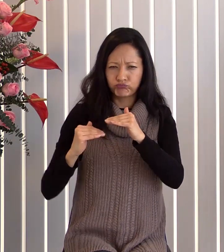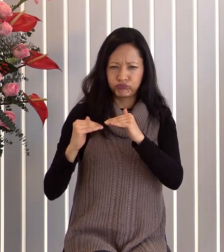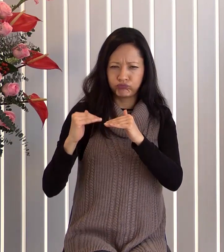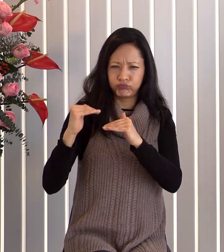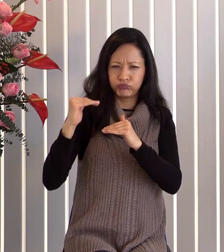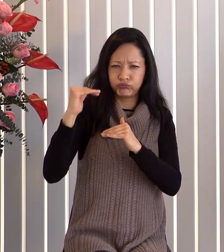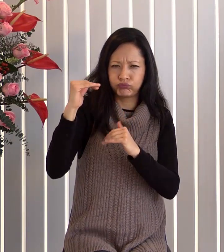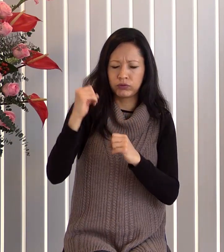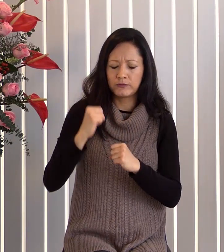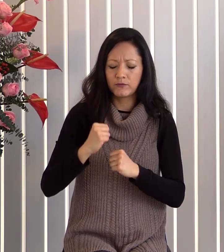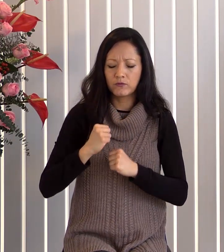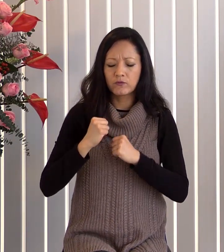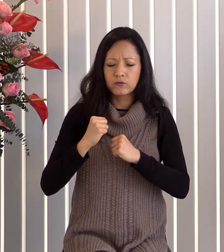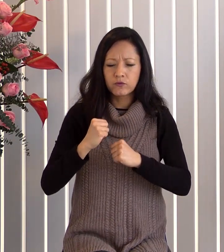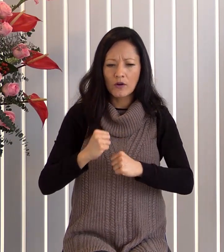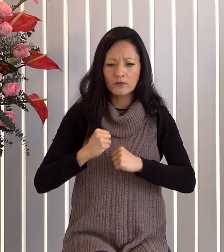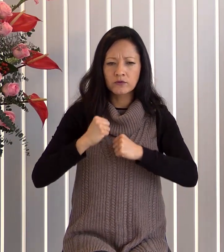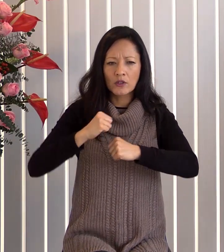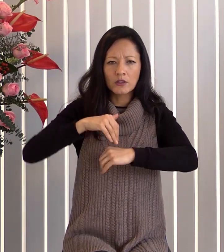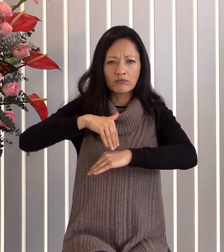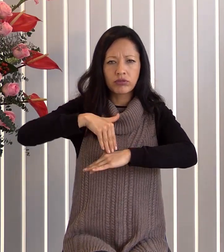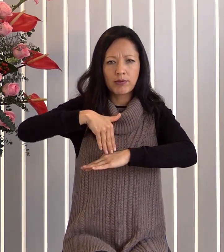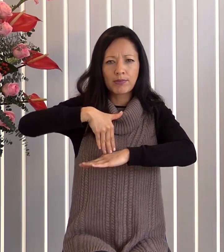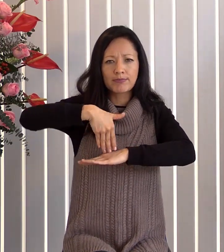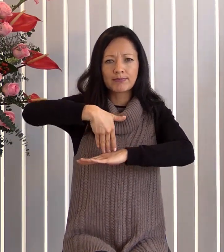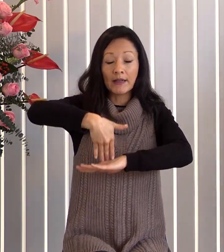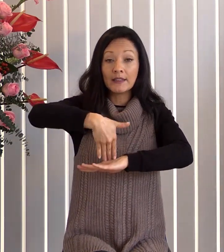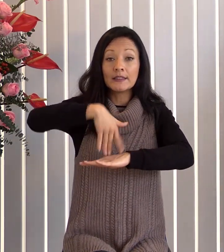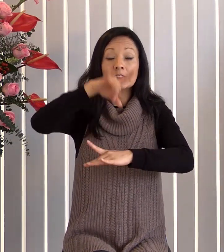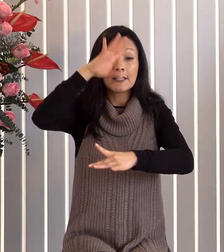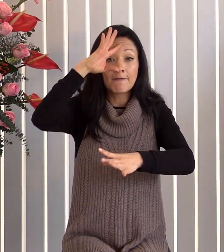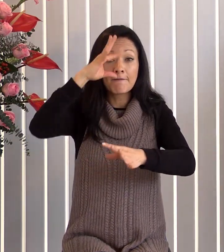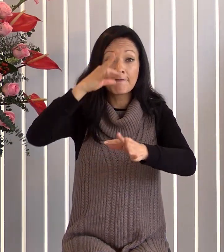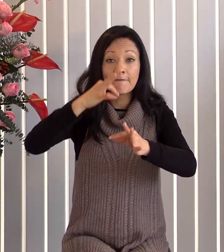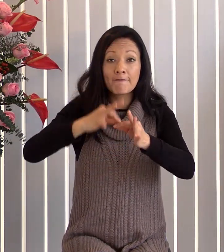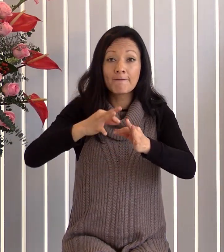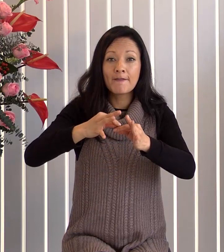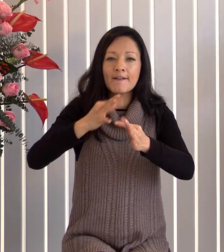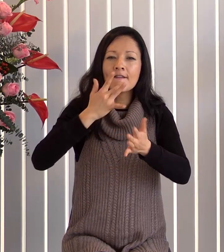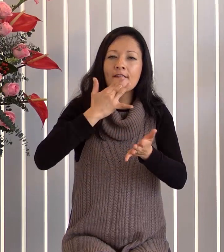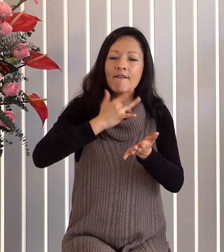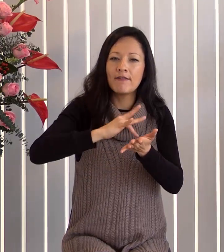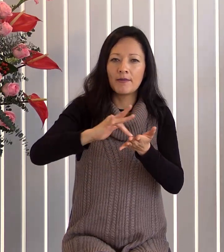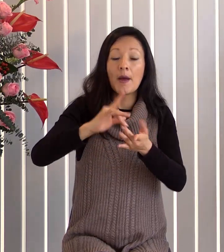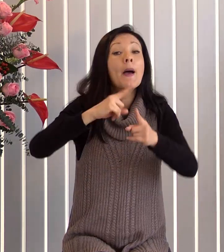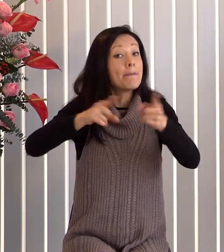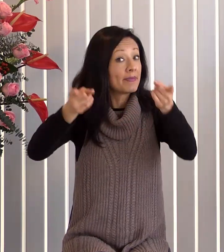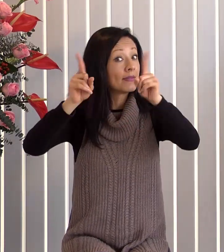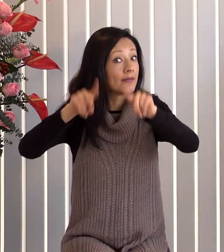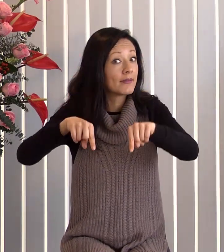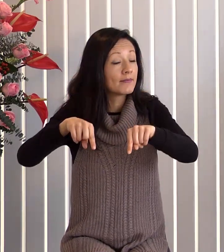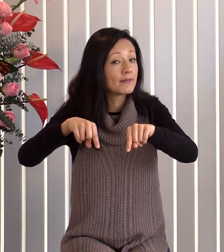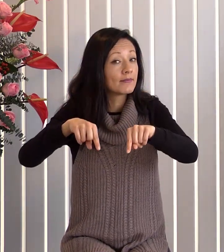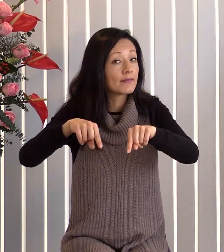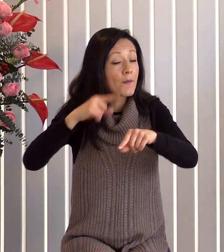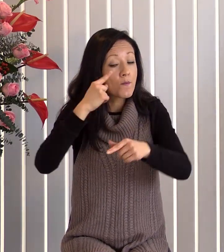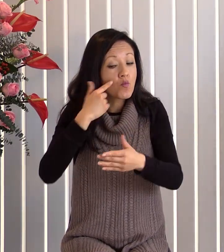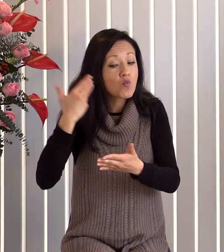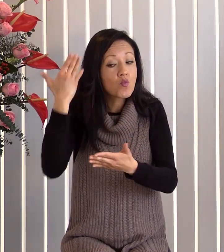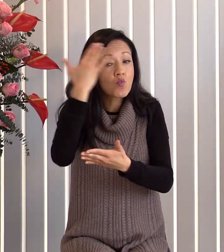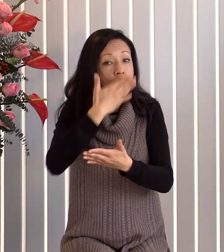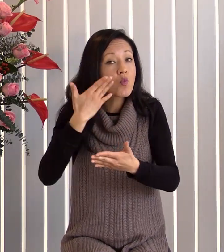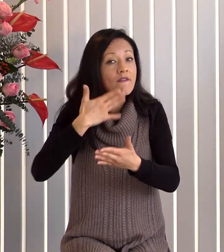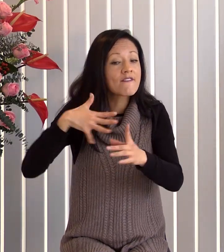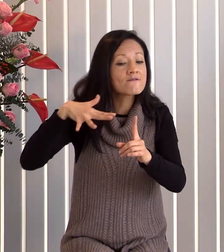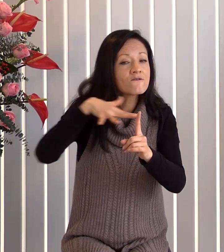fe sea fortalecida, que la fe sea depurada. Pero también la prueba